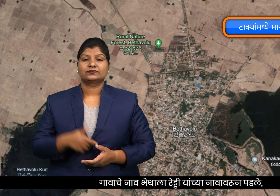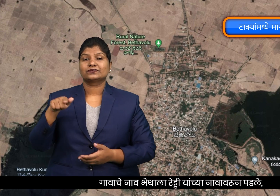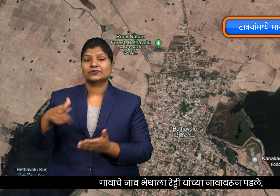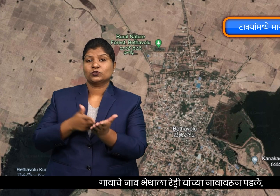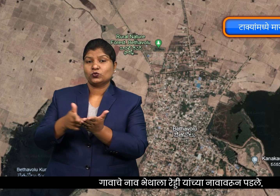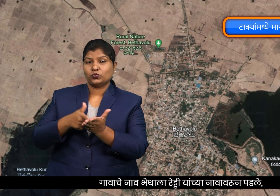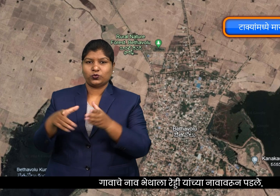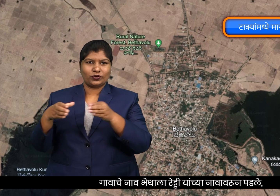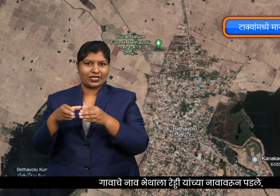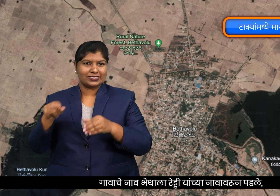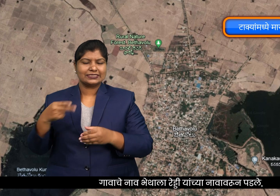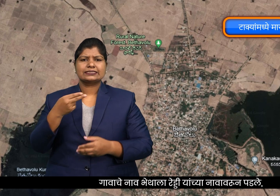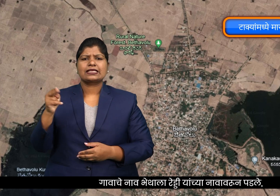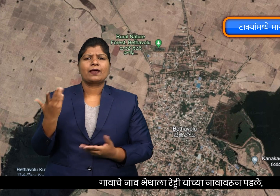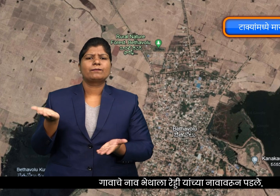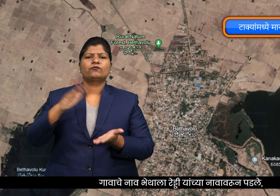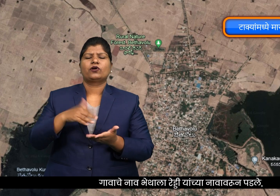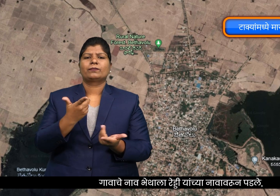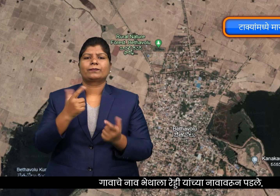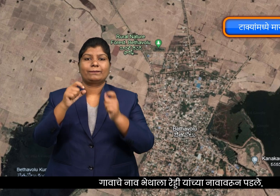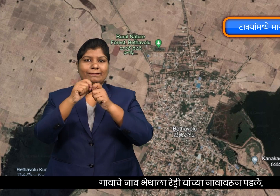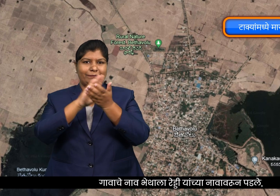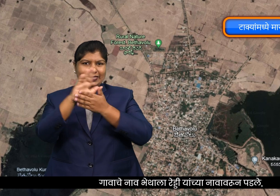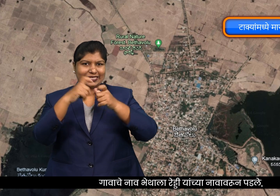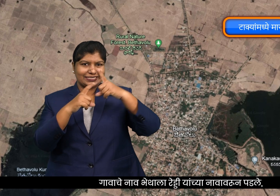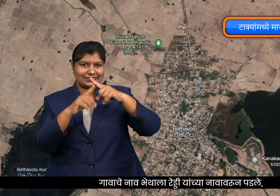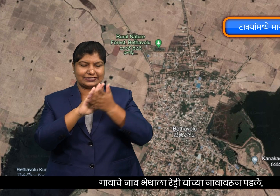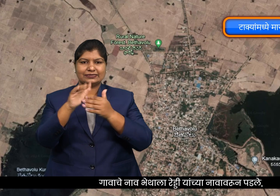गावाचे नाव भेथाला रेड्डी यांच्या नावावरून पडले,